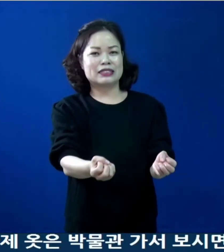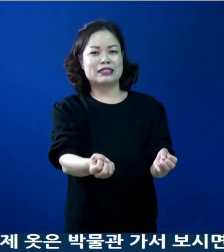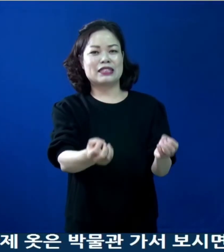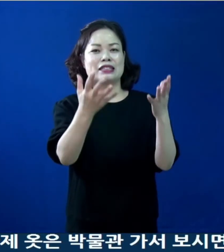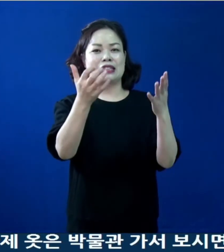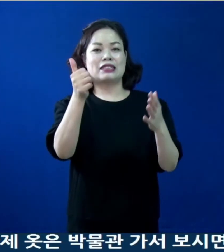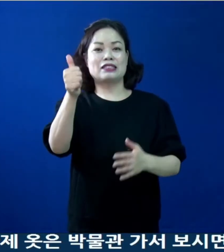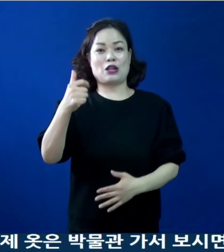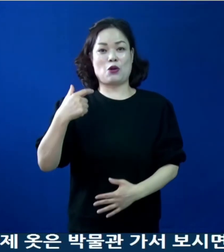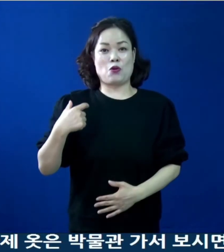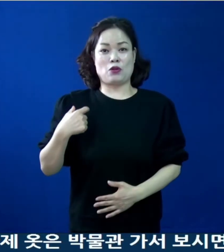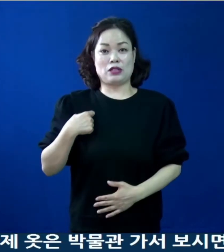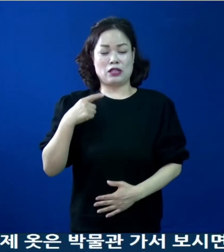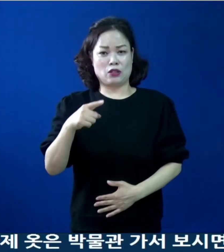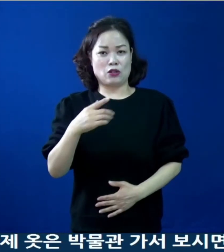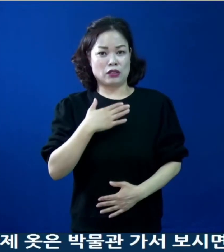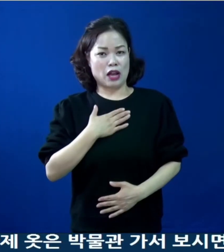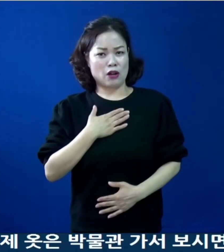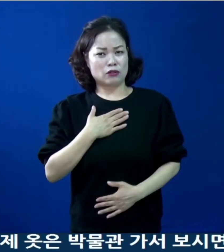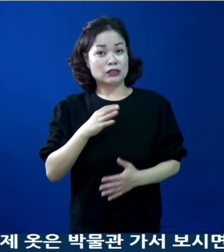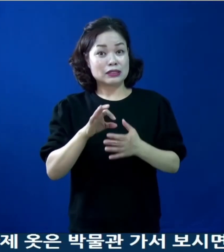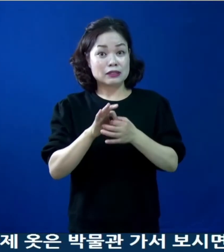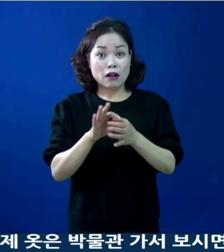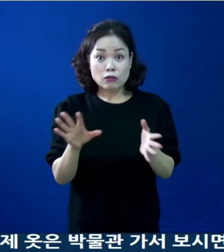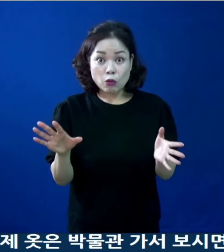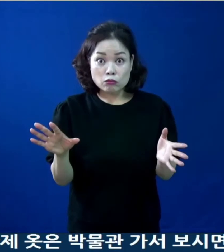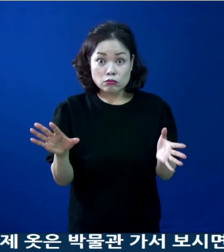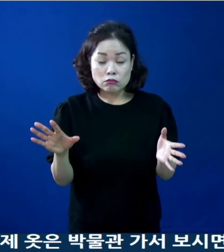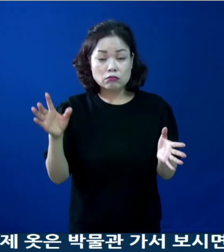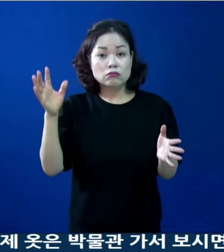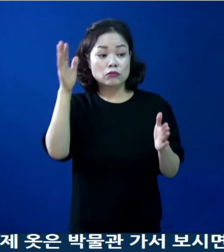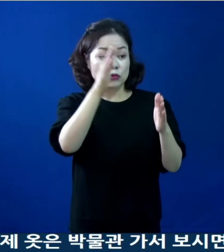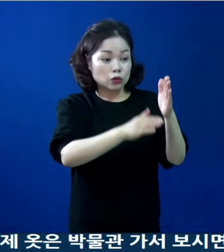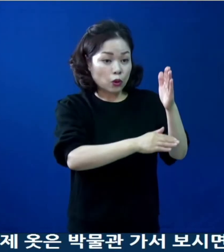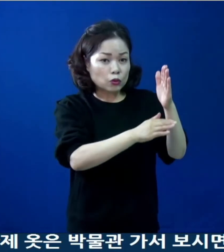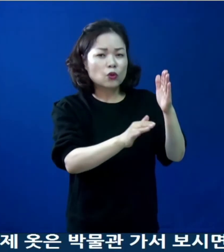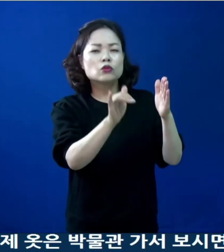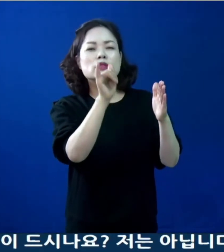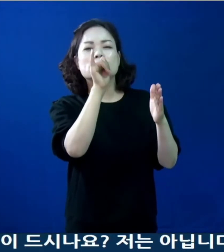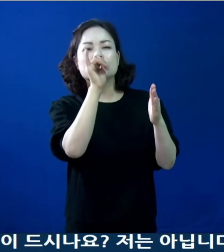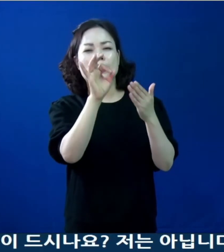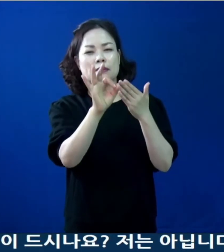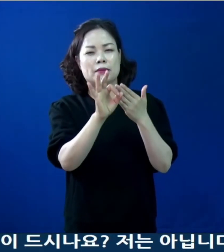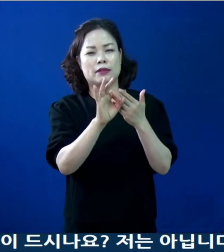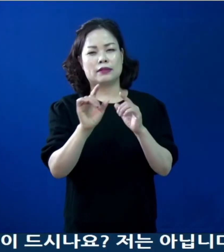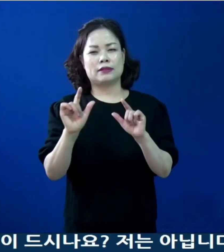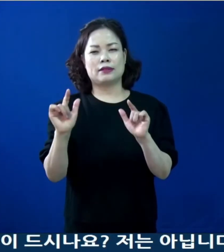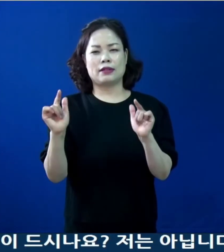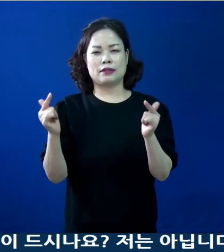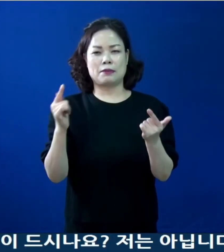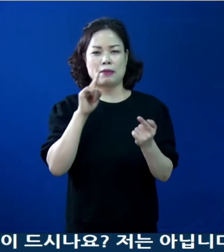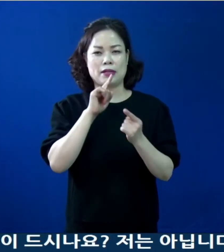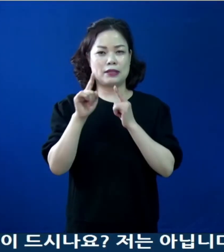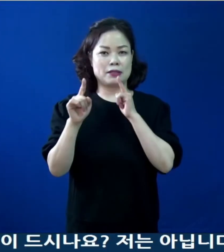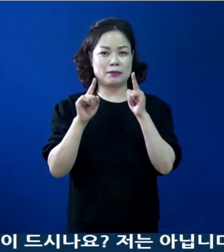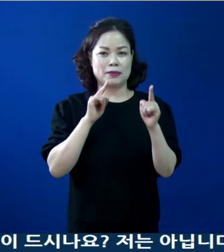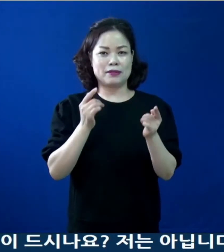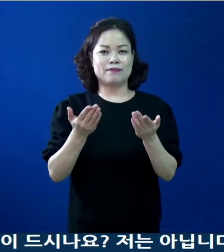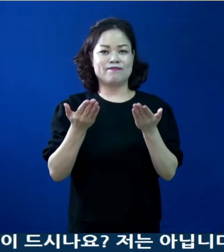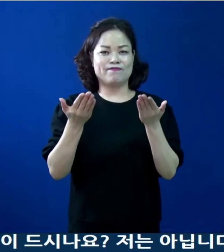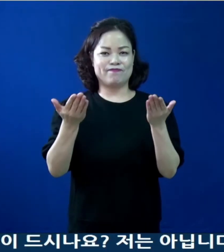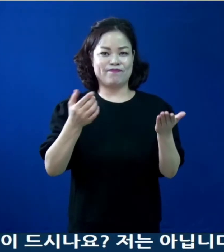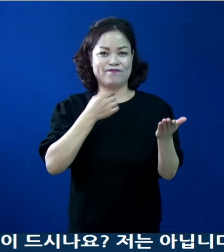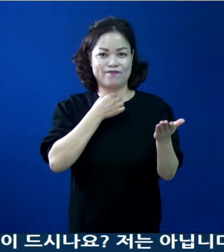옷을 이야기했지만 저 옷이 나하고는 상관없는 옷이다, 이렇게 생각하는 성도님들이 있다면 그렇지 않다는 말씀을 꼭